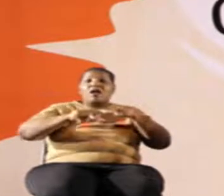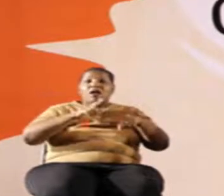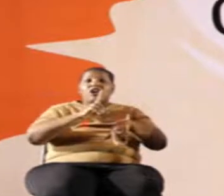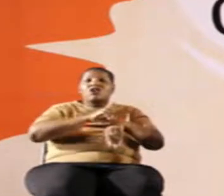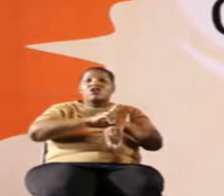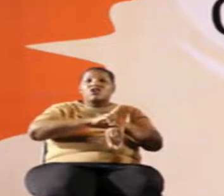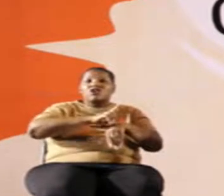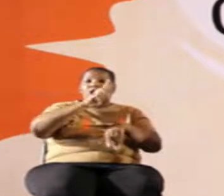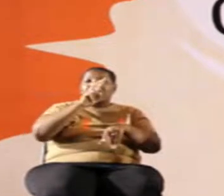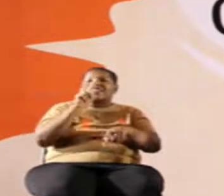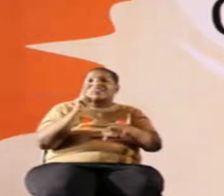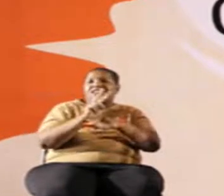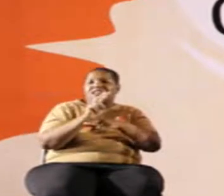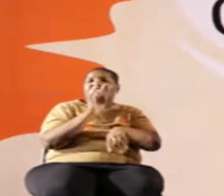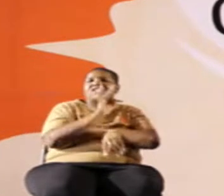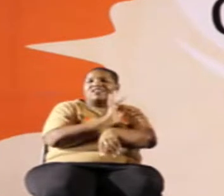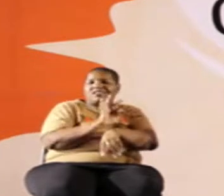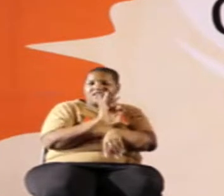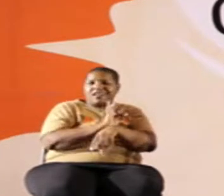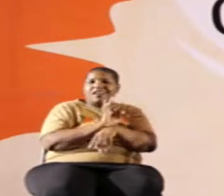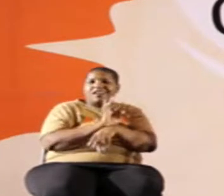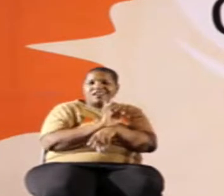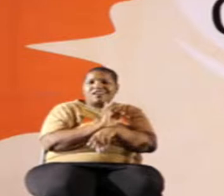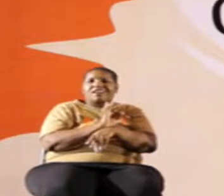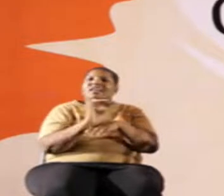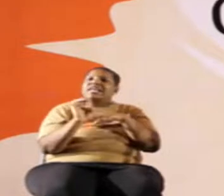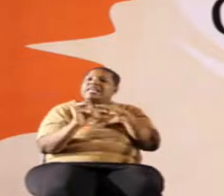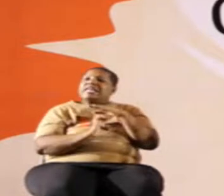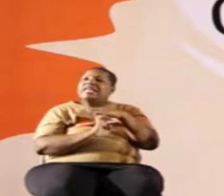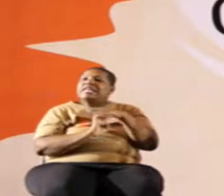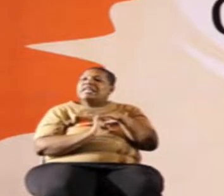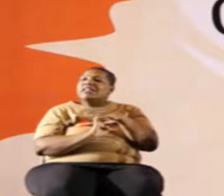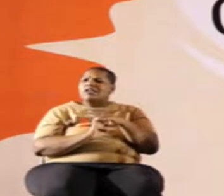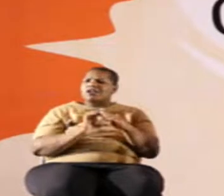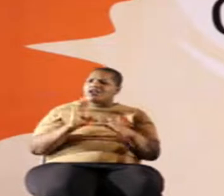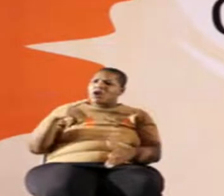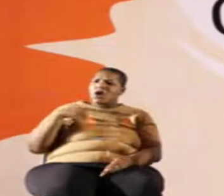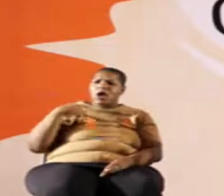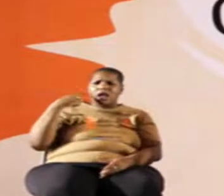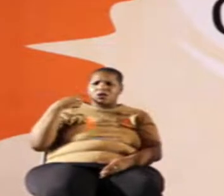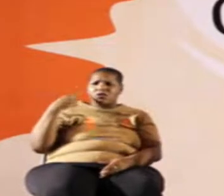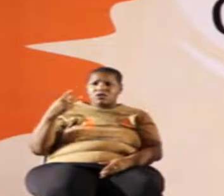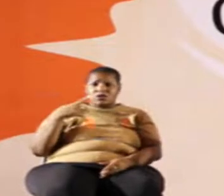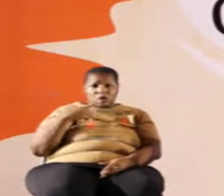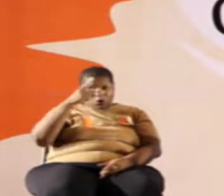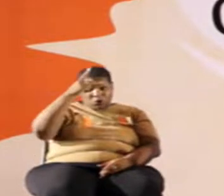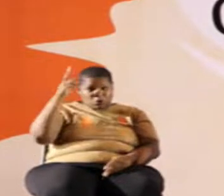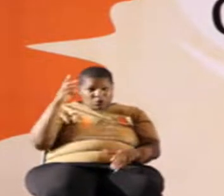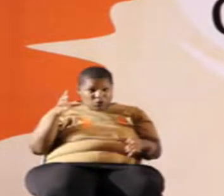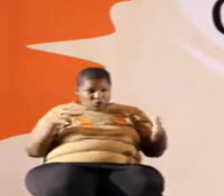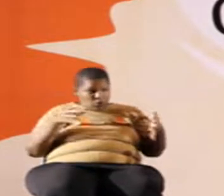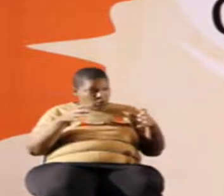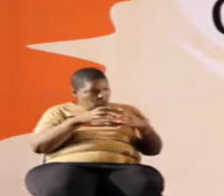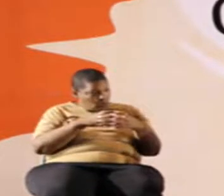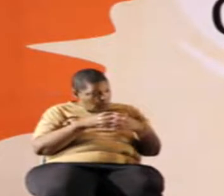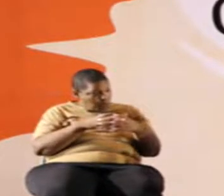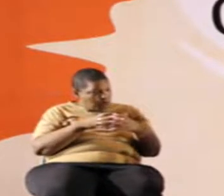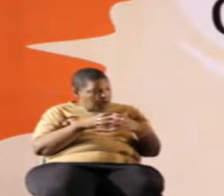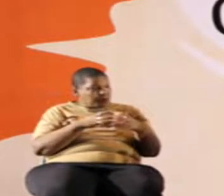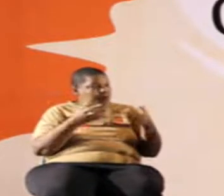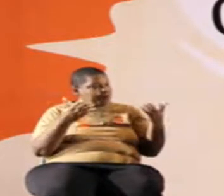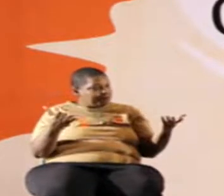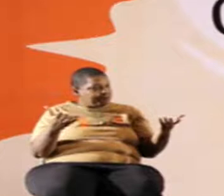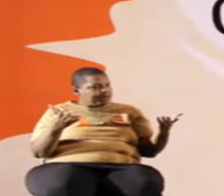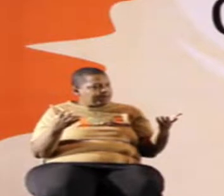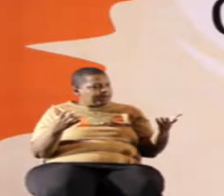defesa técnica da empresa, não é? Ou seja, para uma advocacia empresarial de um grupo deste porte,